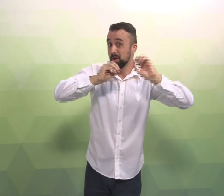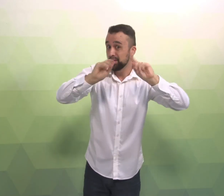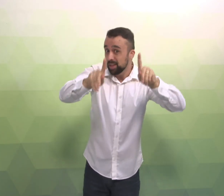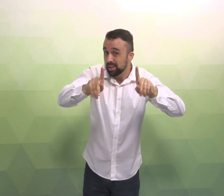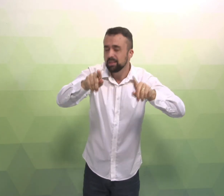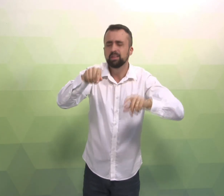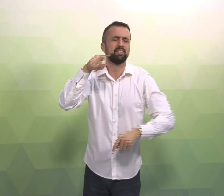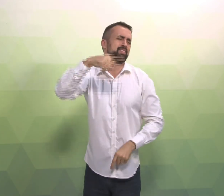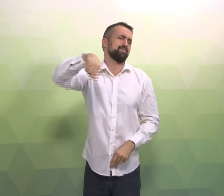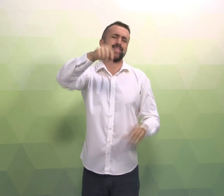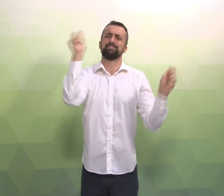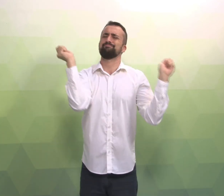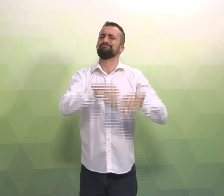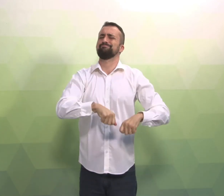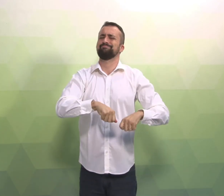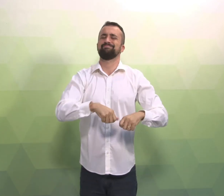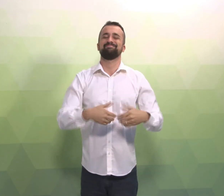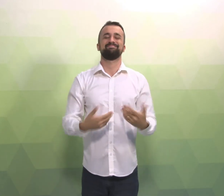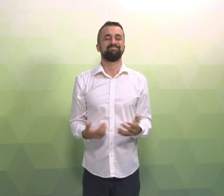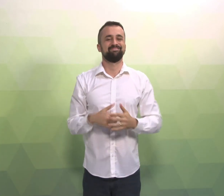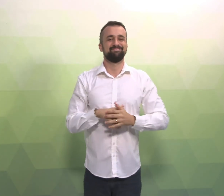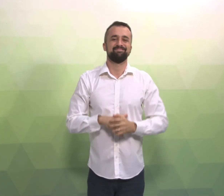ok? Vocês conseguem.